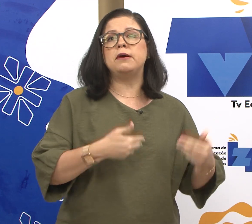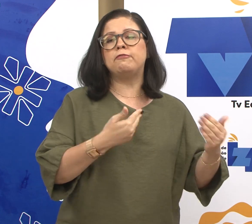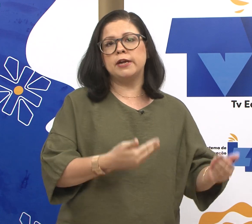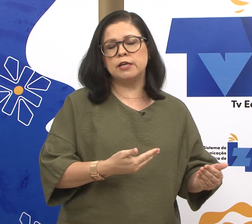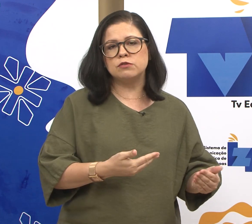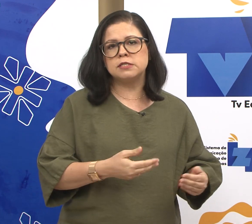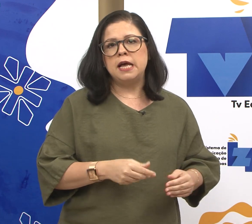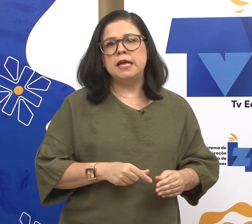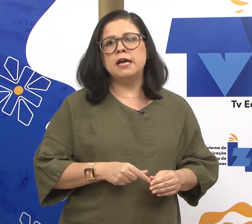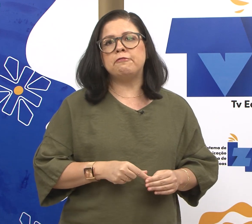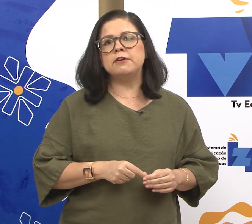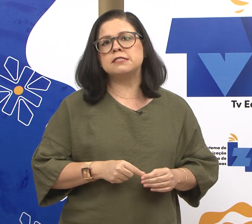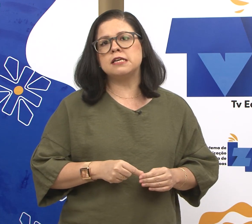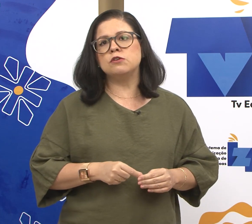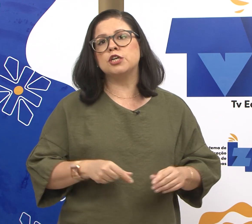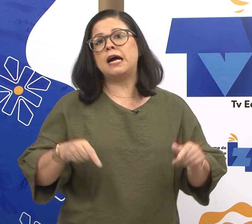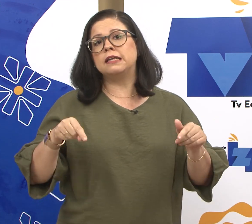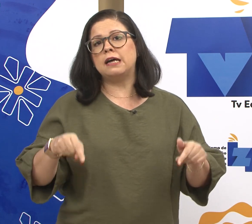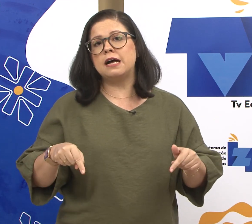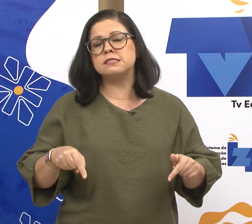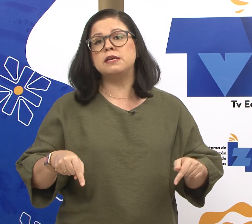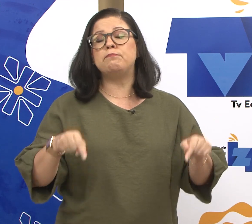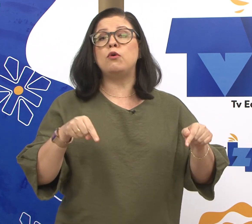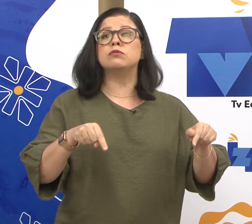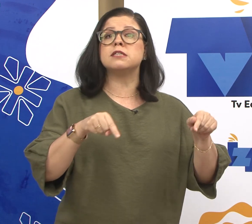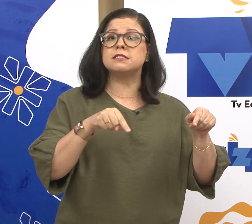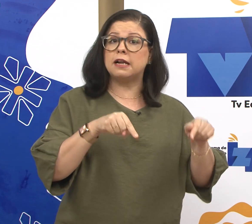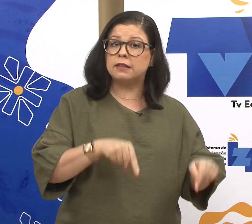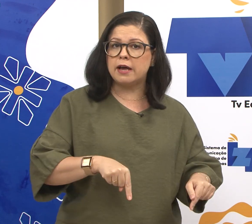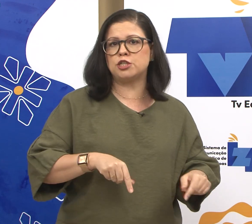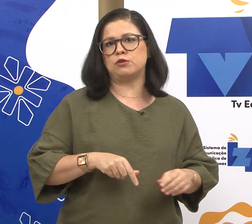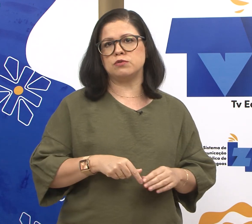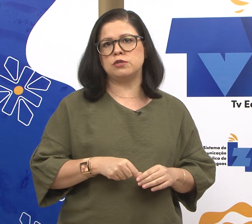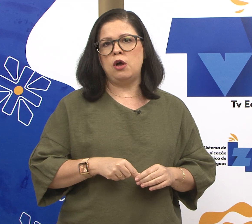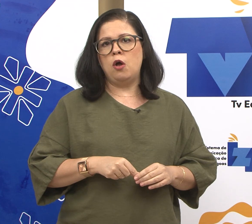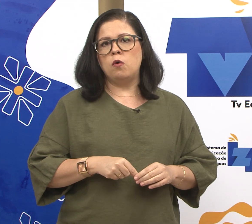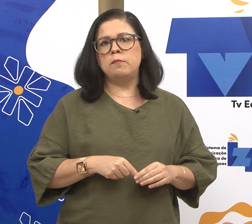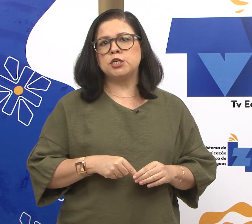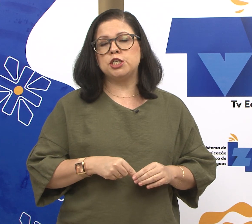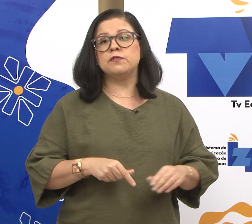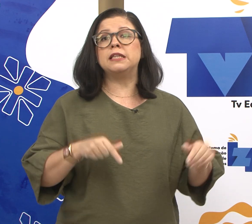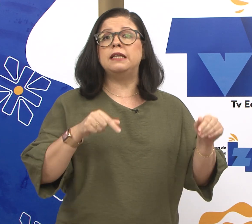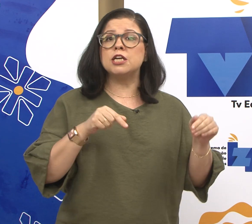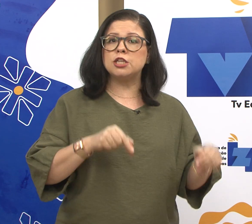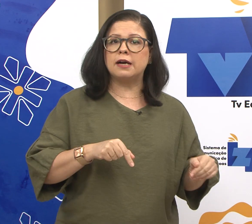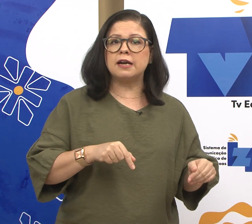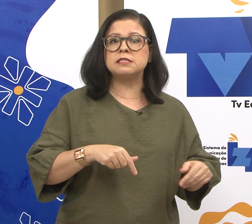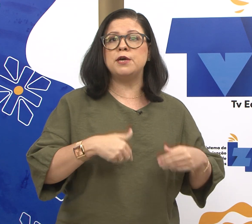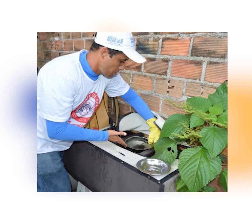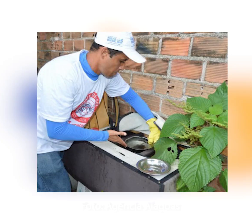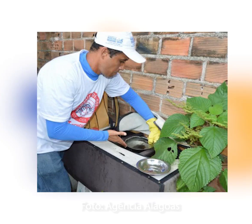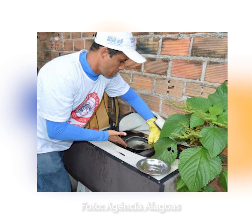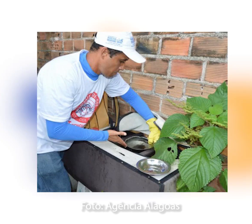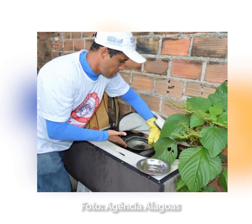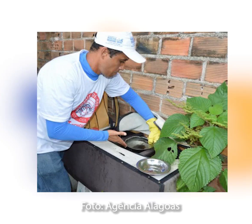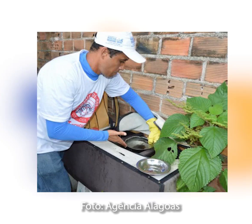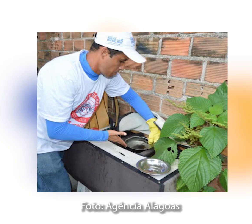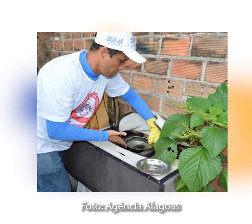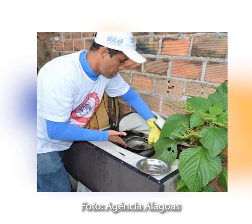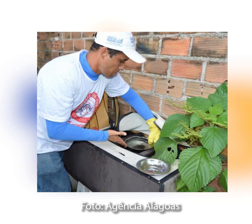panfletos e a fixação de Cart em Pontos estratégicos o objetivo é destacar as medidas preventivas